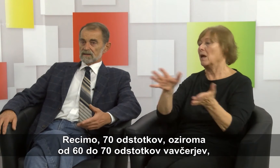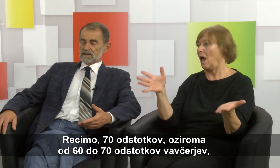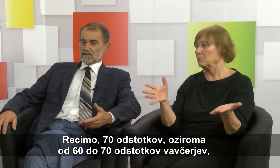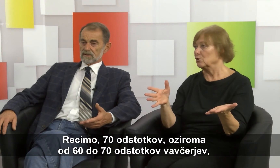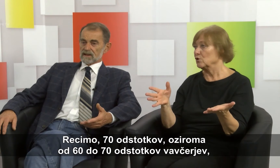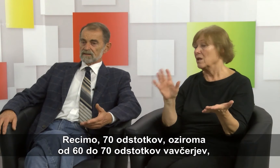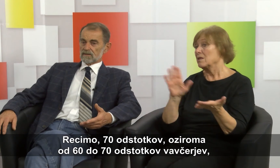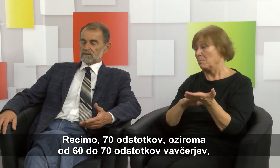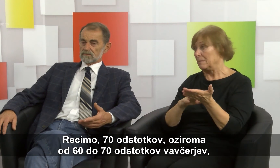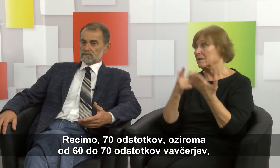70%,